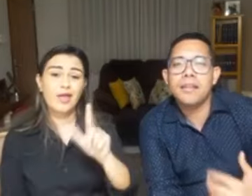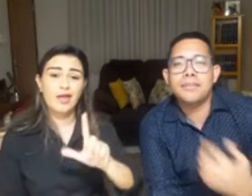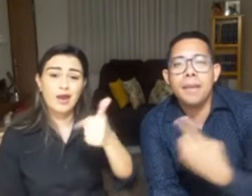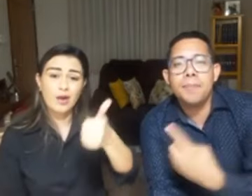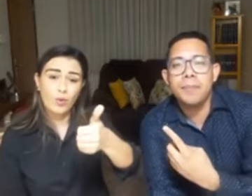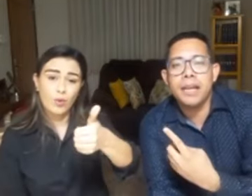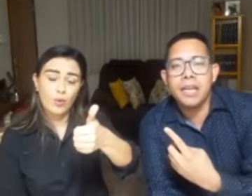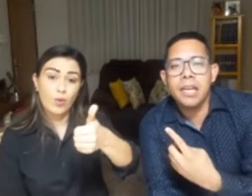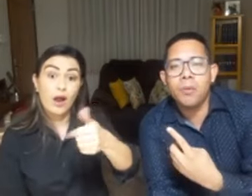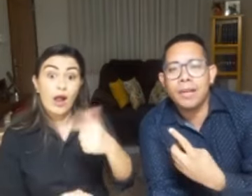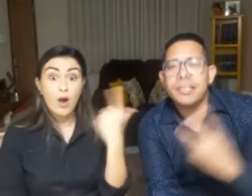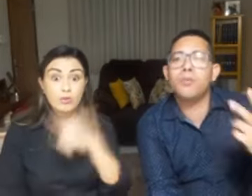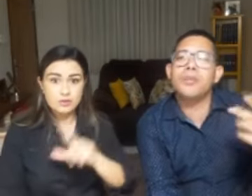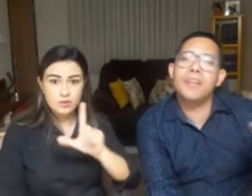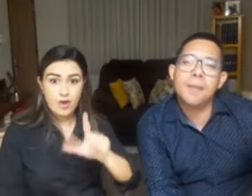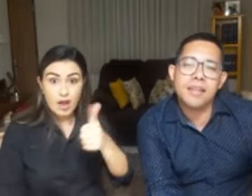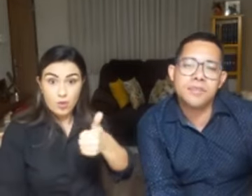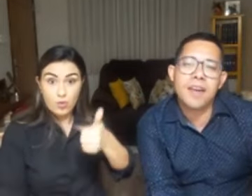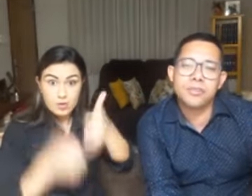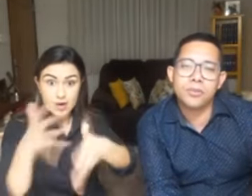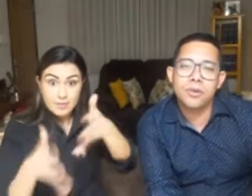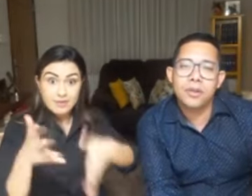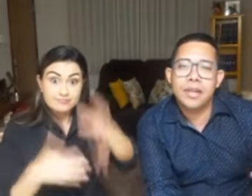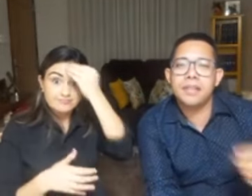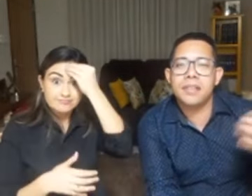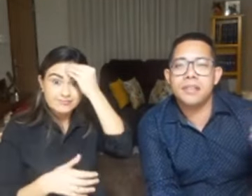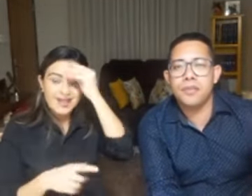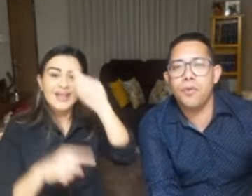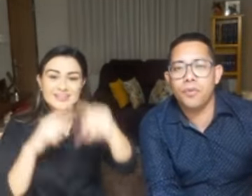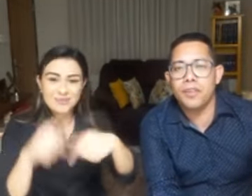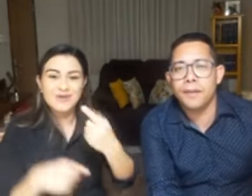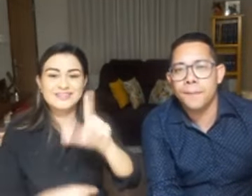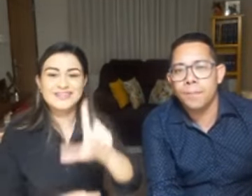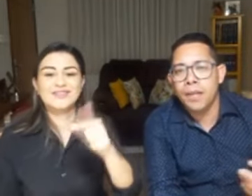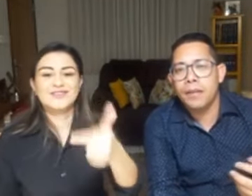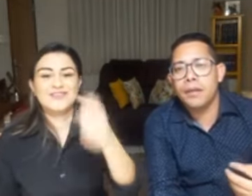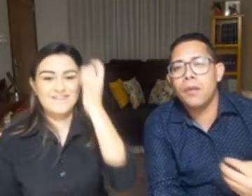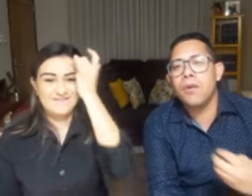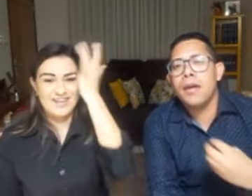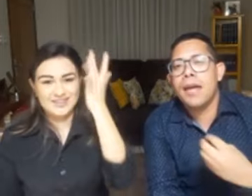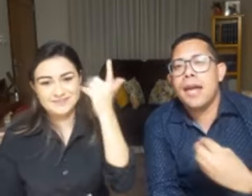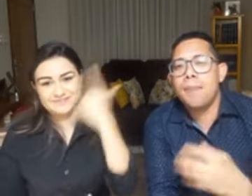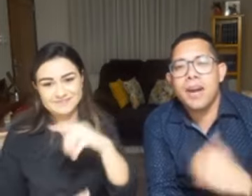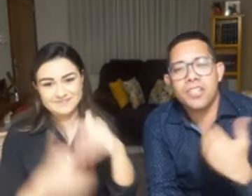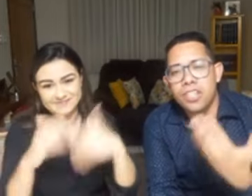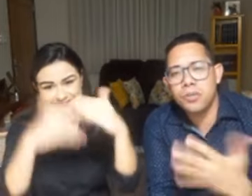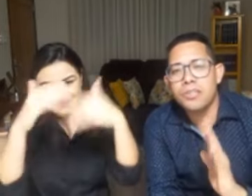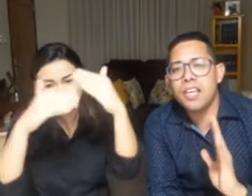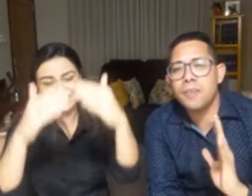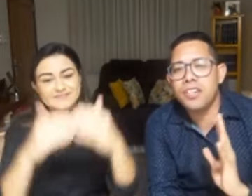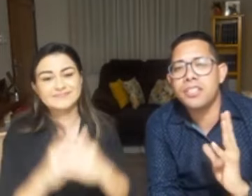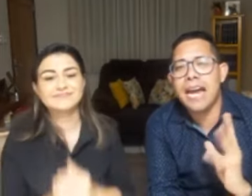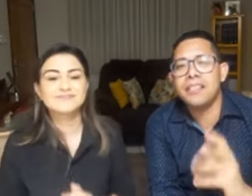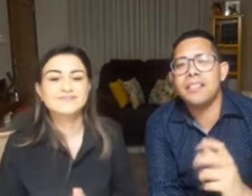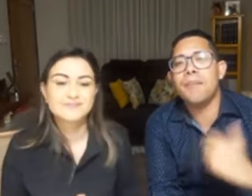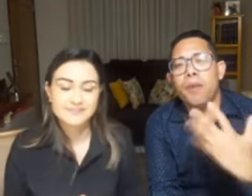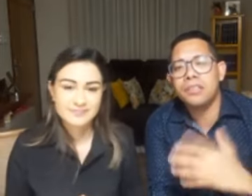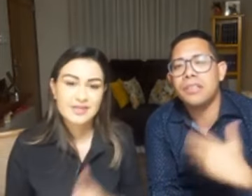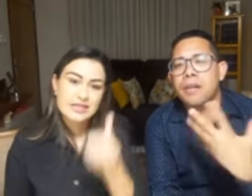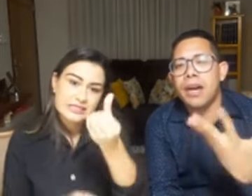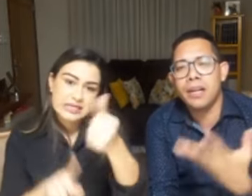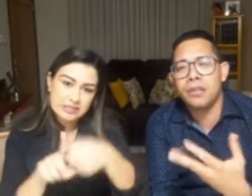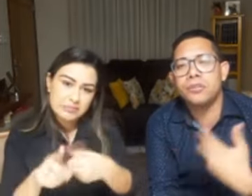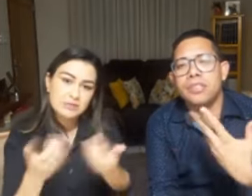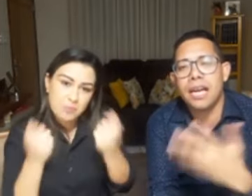que eles têm a primeira língua, a segunda fica mais fácil, né, de ser desenvolvida. Então, a partir dos 6 meses de idade, você já pode